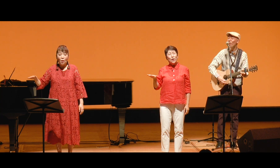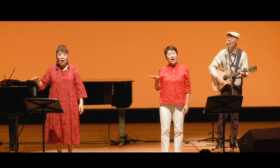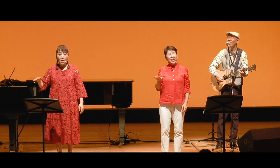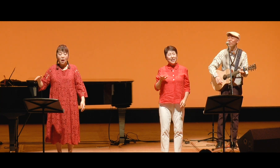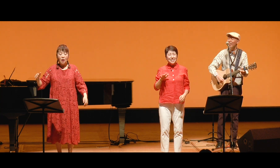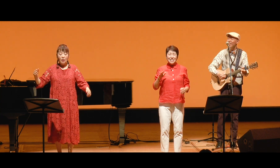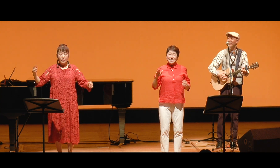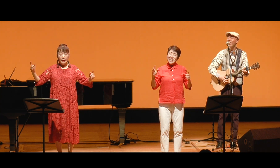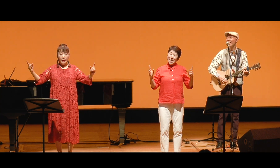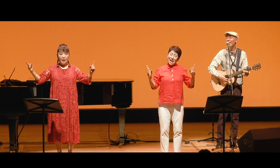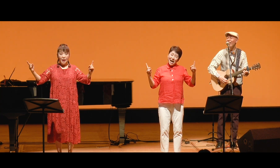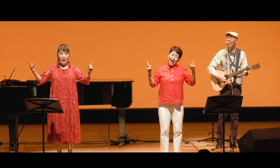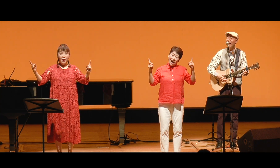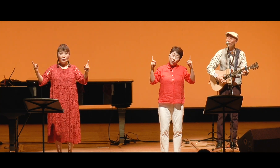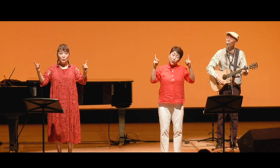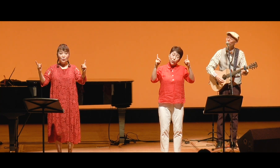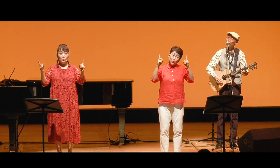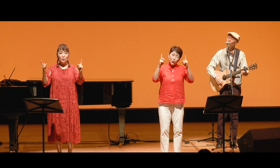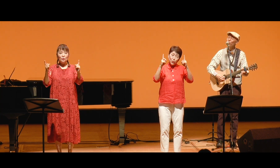人は出